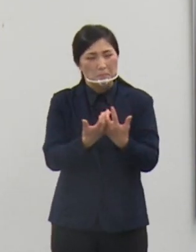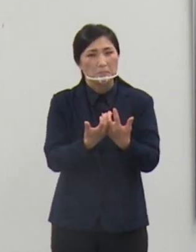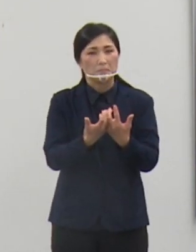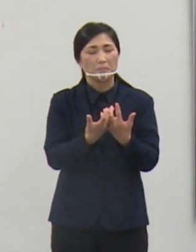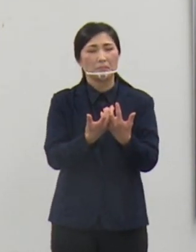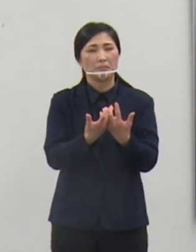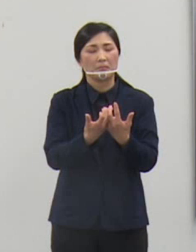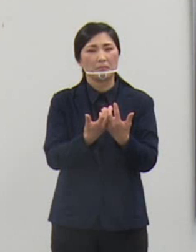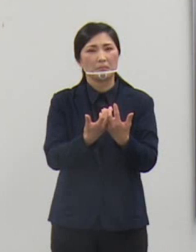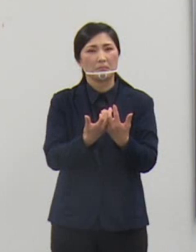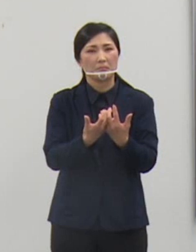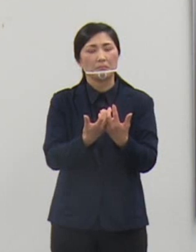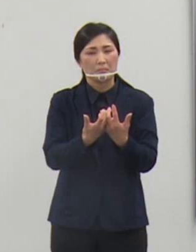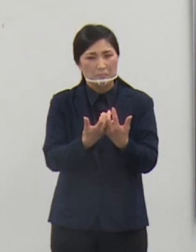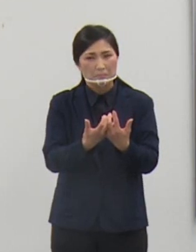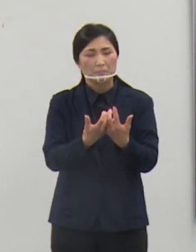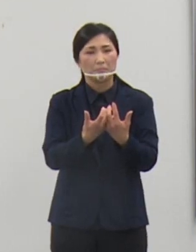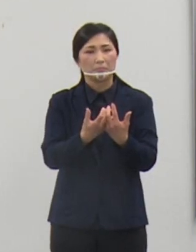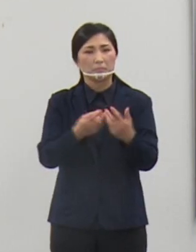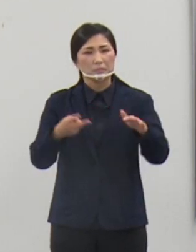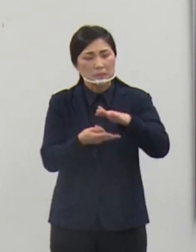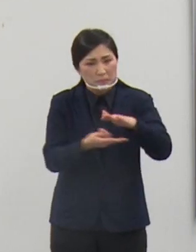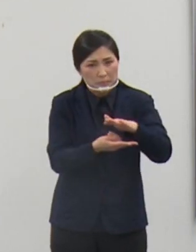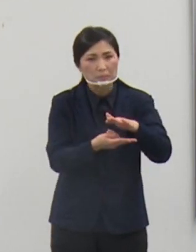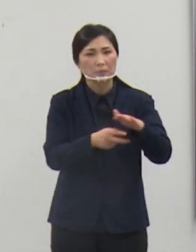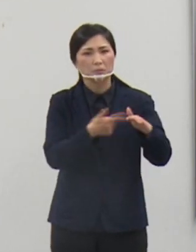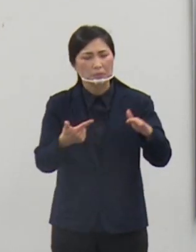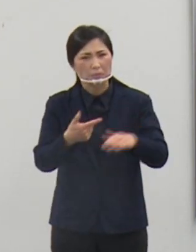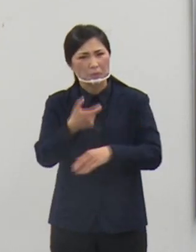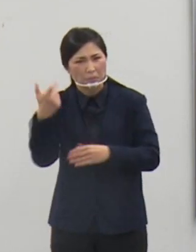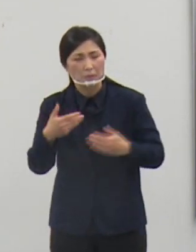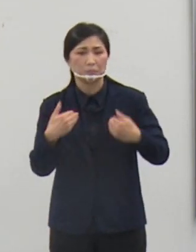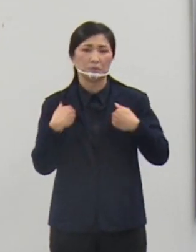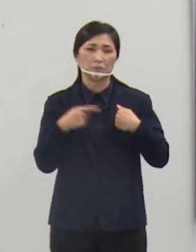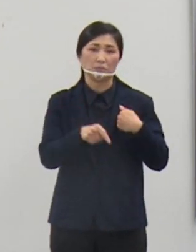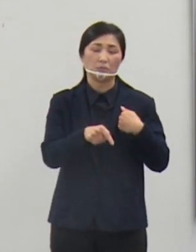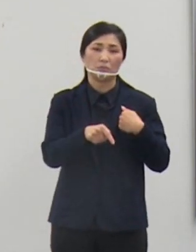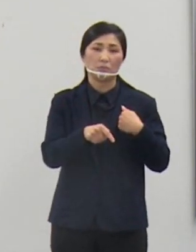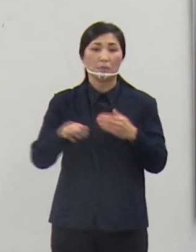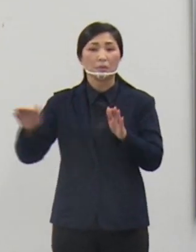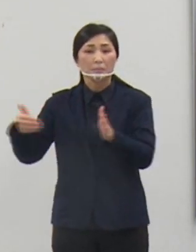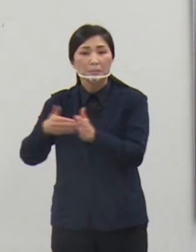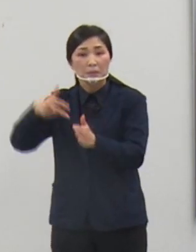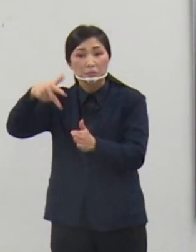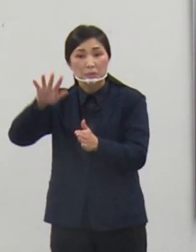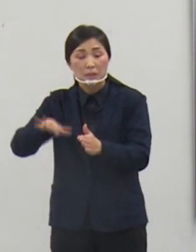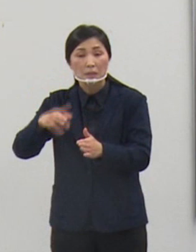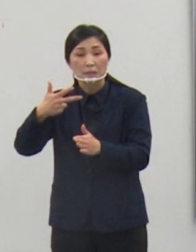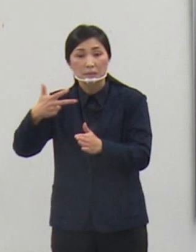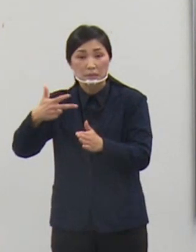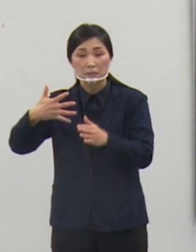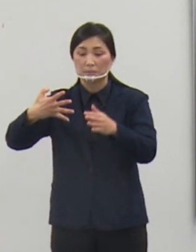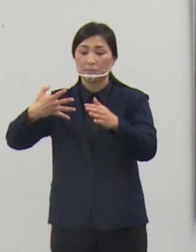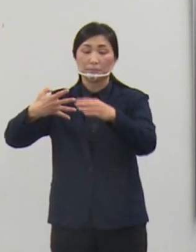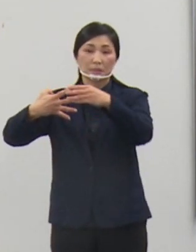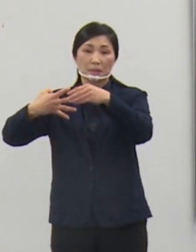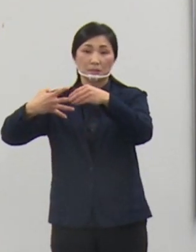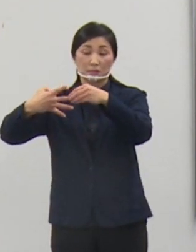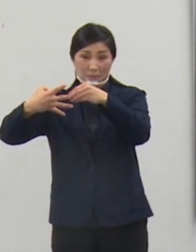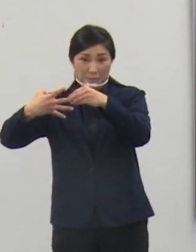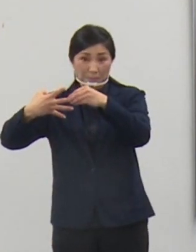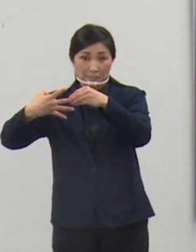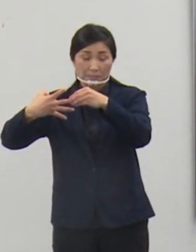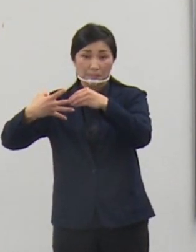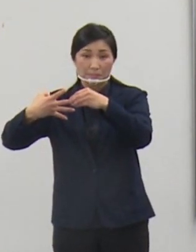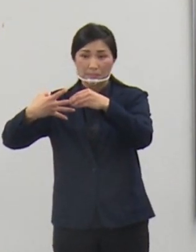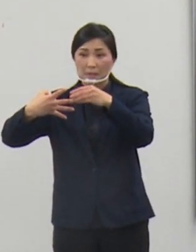ず対策を強化すべきレベル、従来のステージで言えばステージ3の最終局